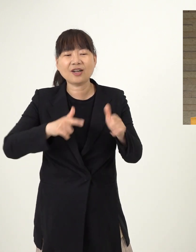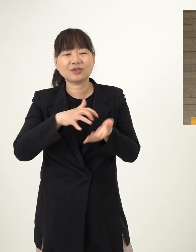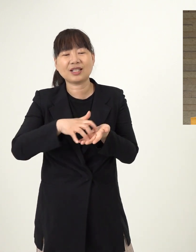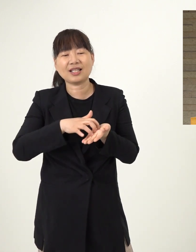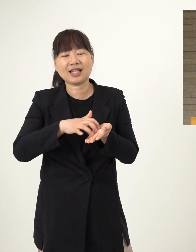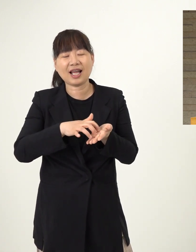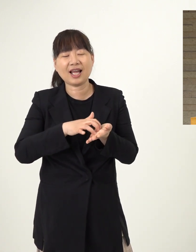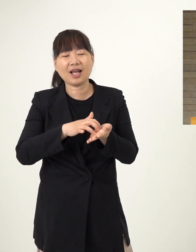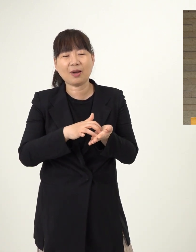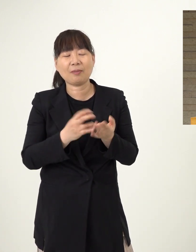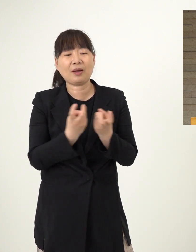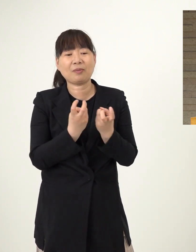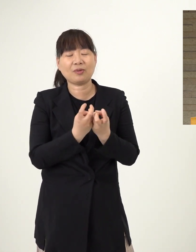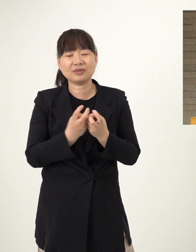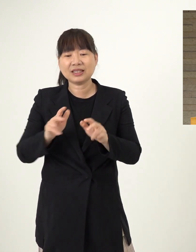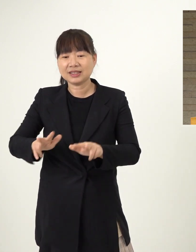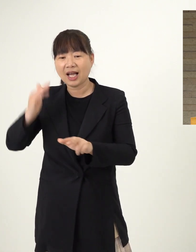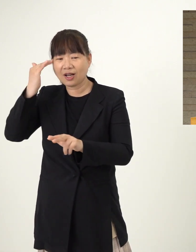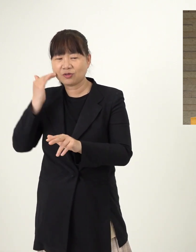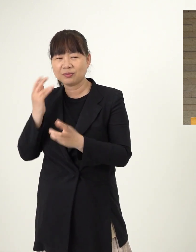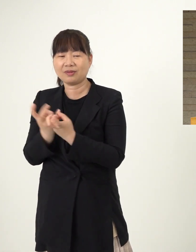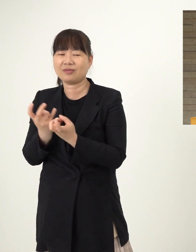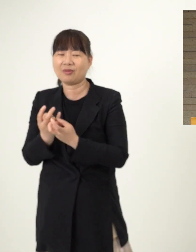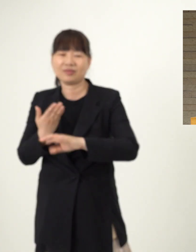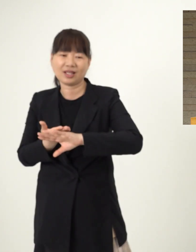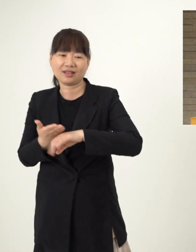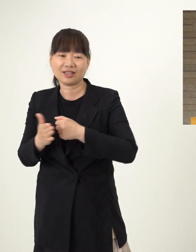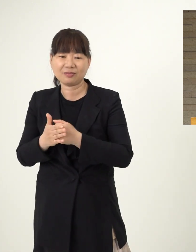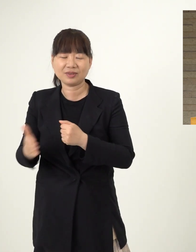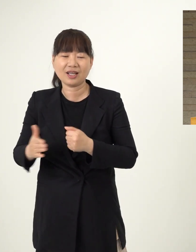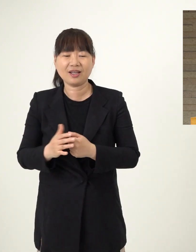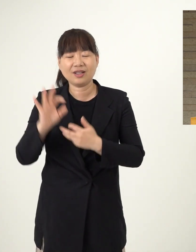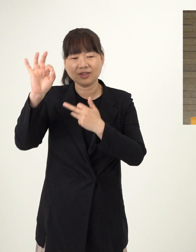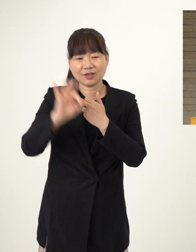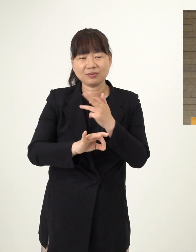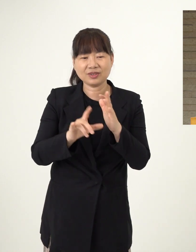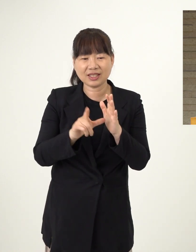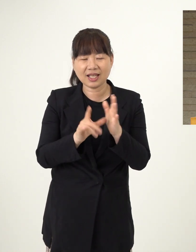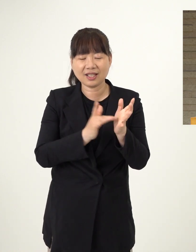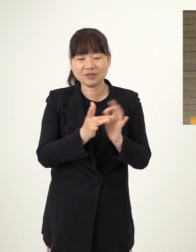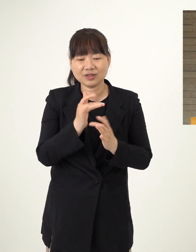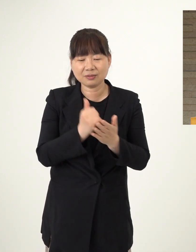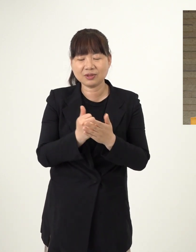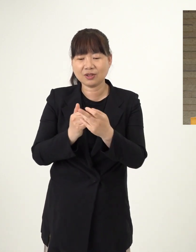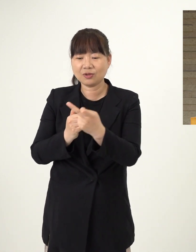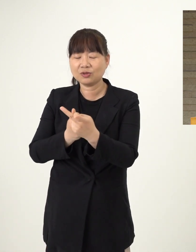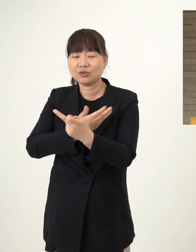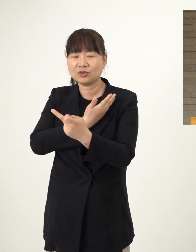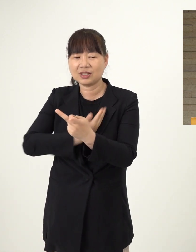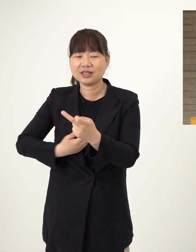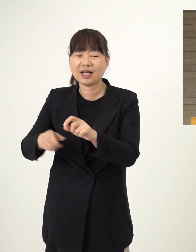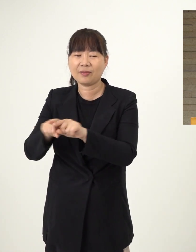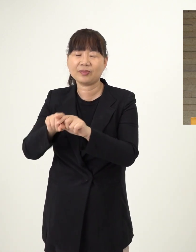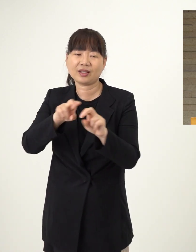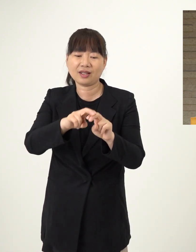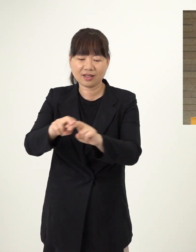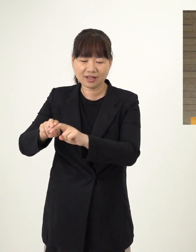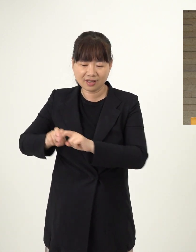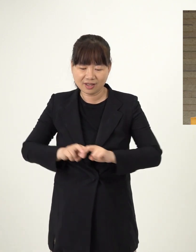계산법이에요. 저물 때에 예수께서 12제자와 함께 앉으셨더니 그들이 먹을